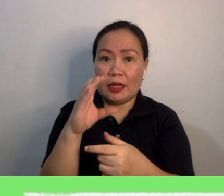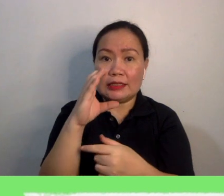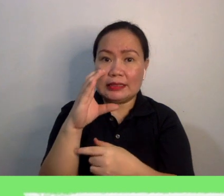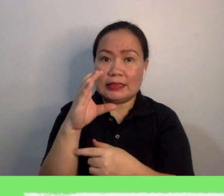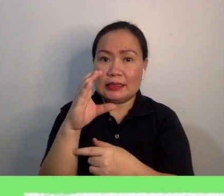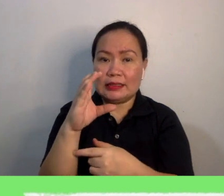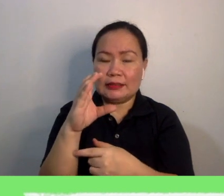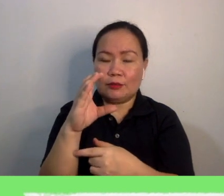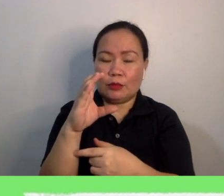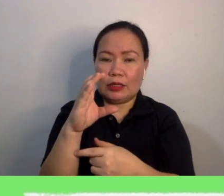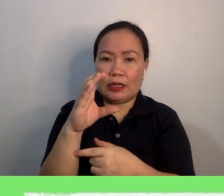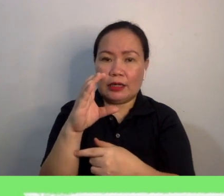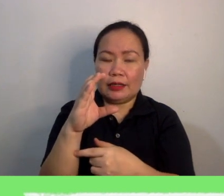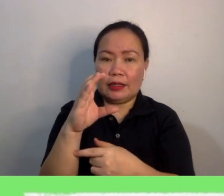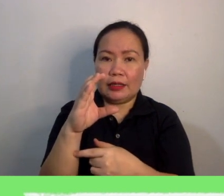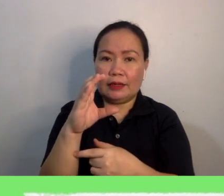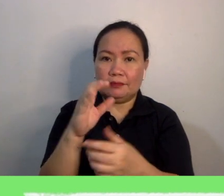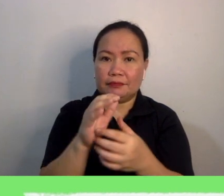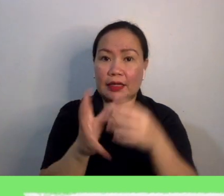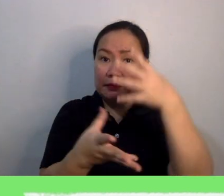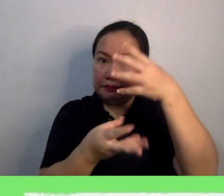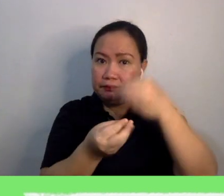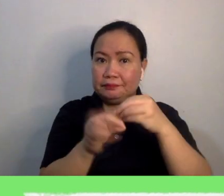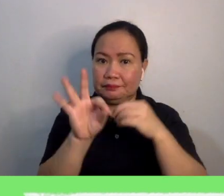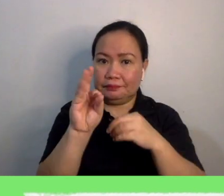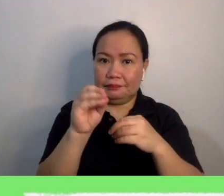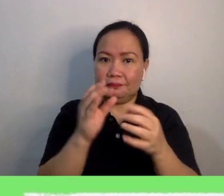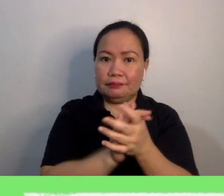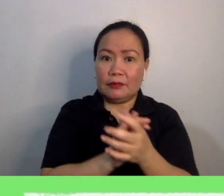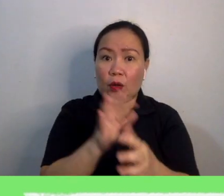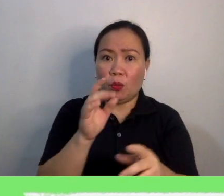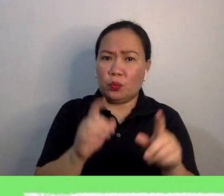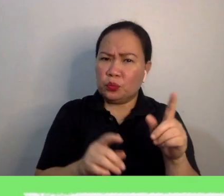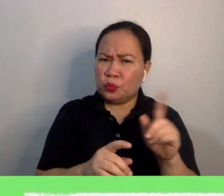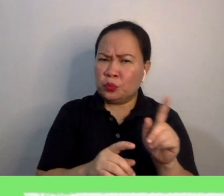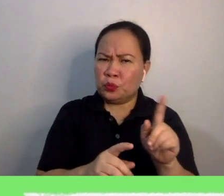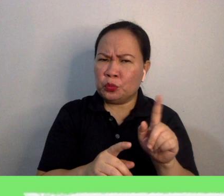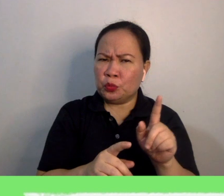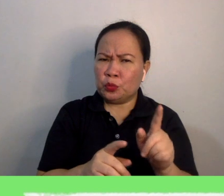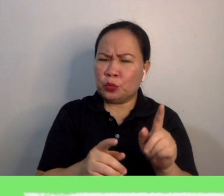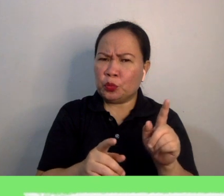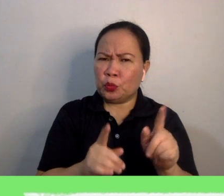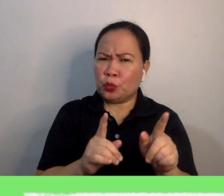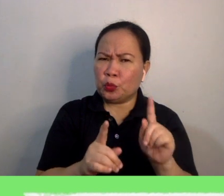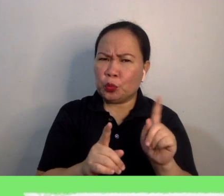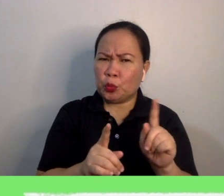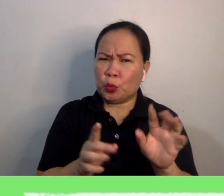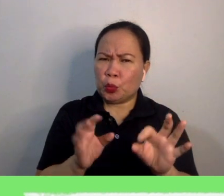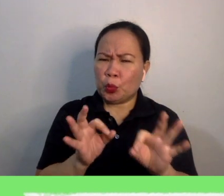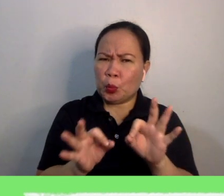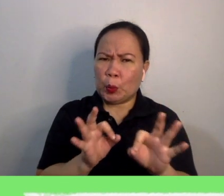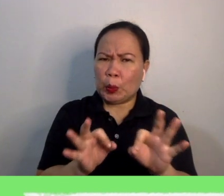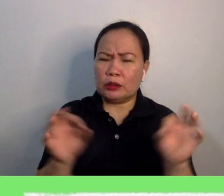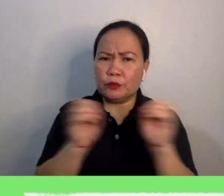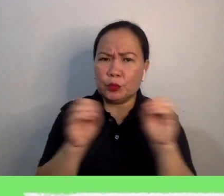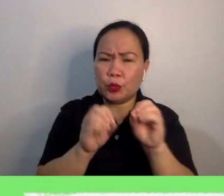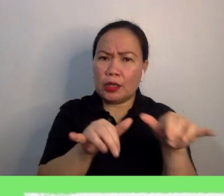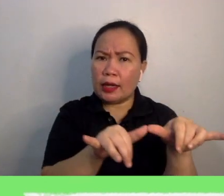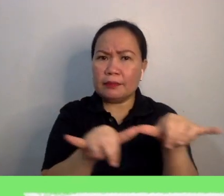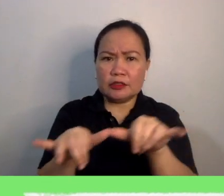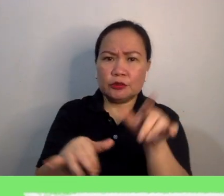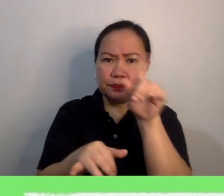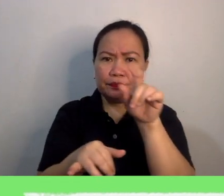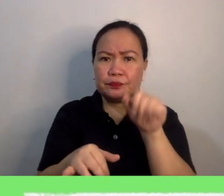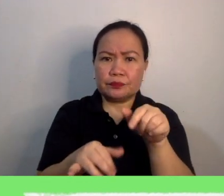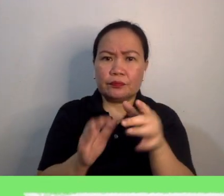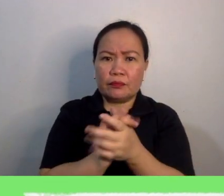Okay. Now, what if, ma'am, wala po yung measure? Okay. So, walang binigay na measure. How will you know